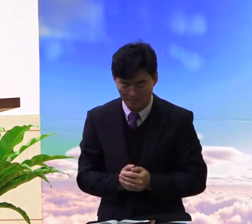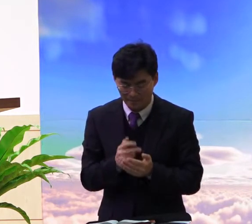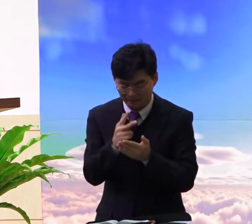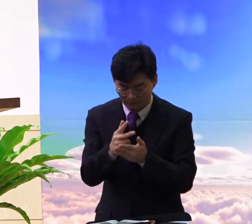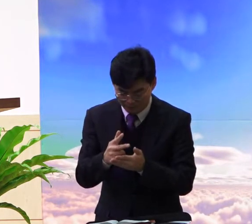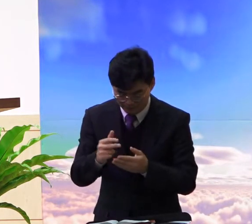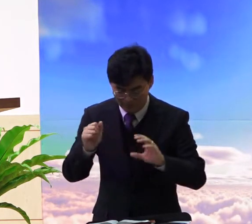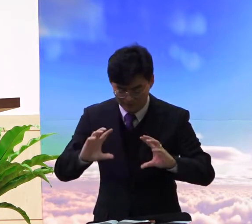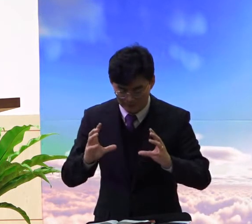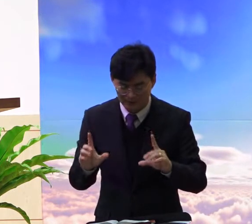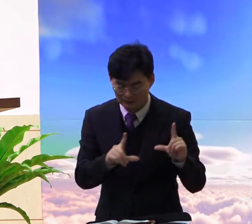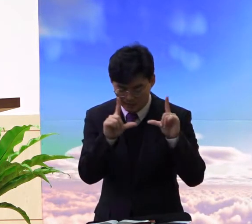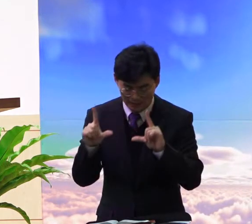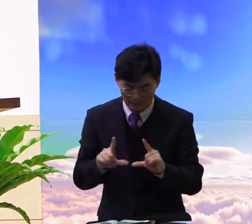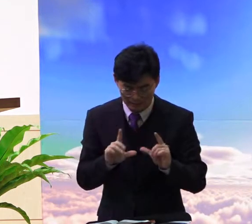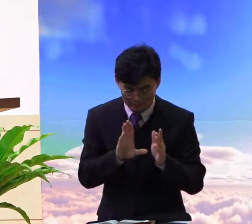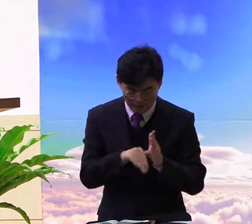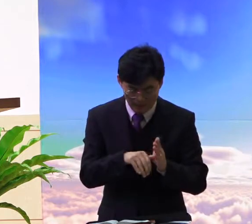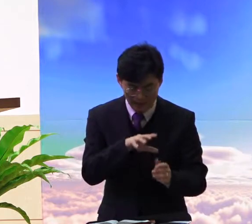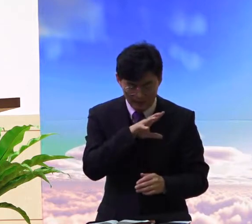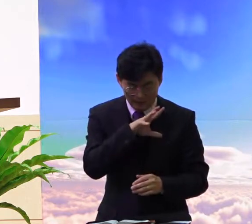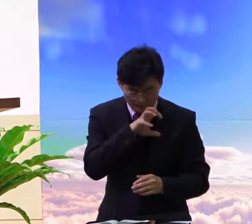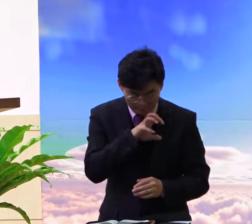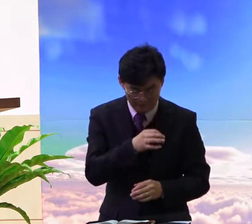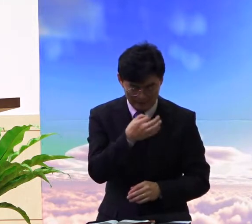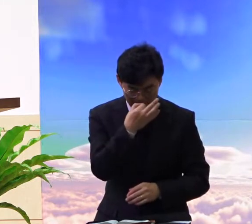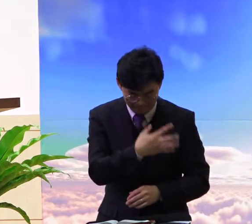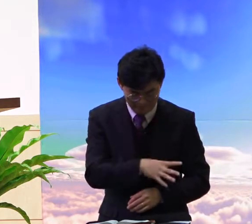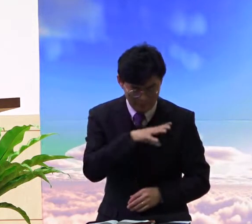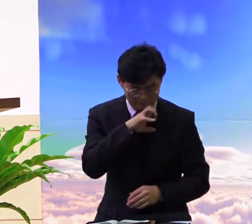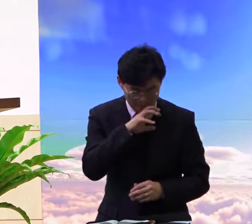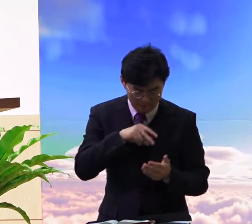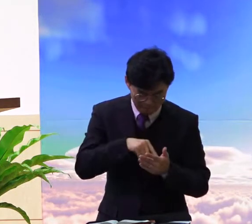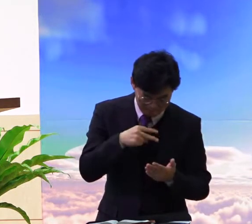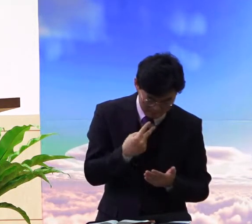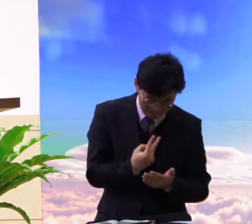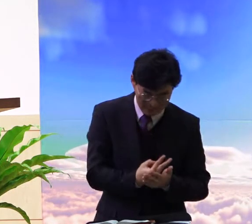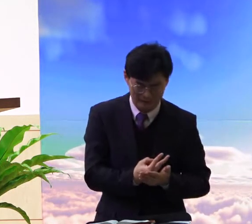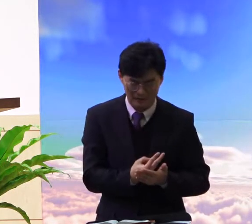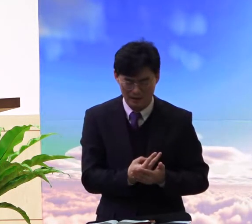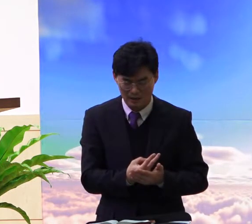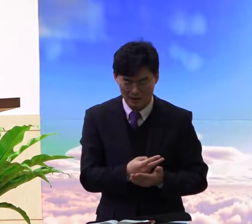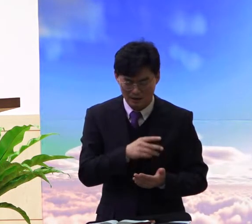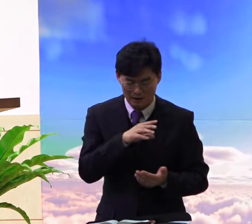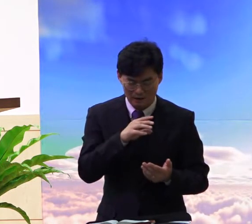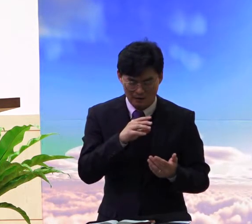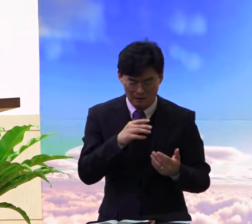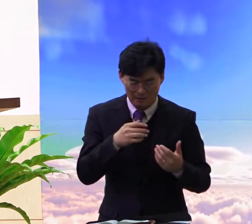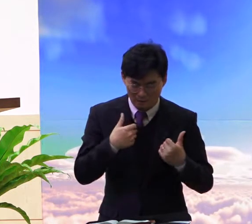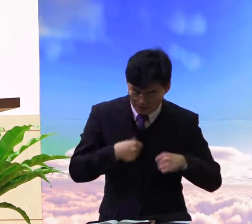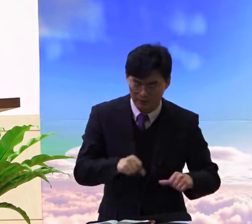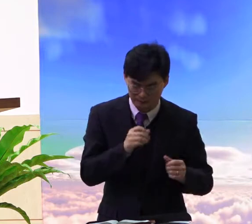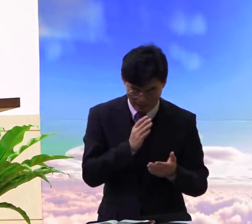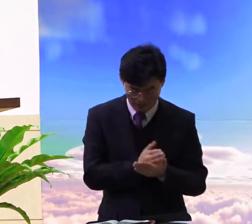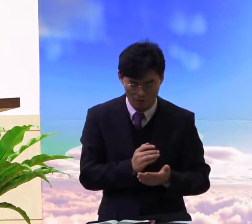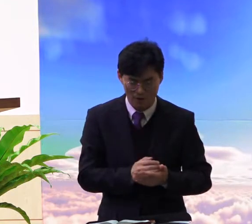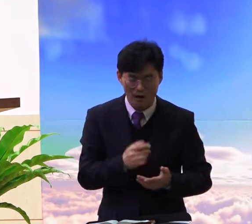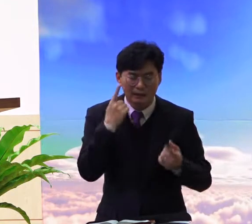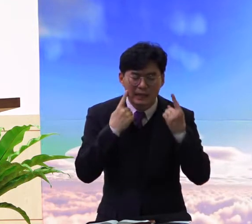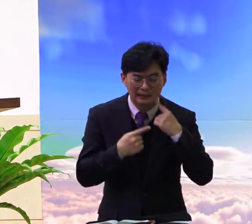세상을 살면서 힘들다고 괴로워 주저앉지 않게 하시고 그 힘듦을 가지고 그 상한 마음을